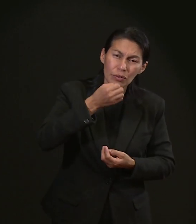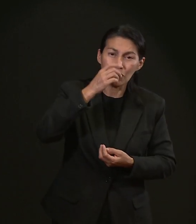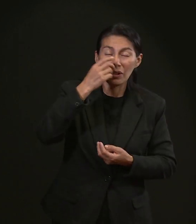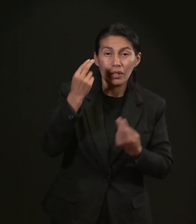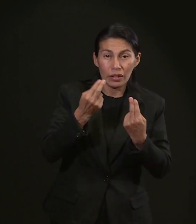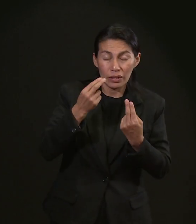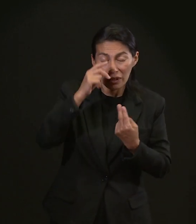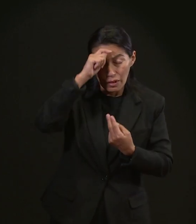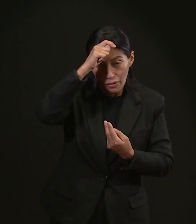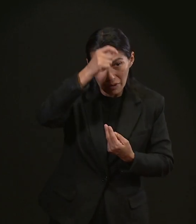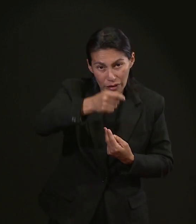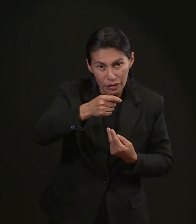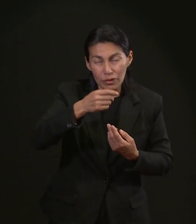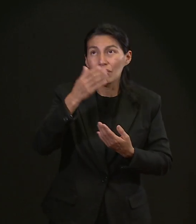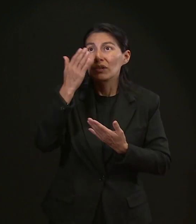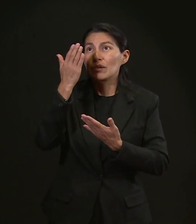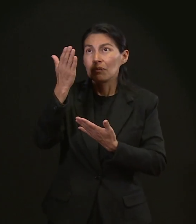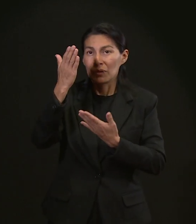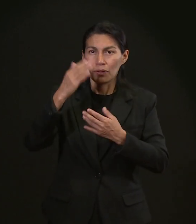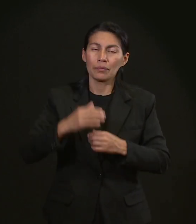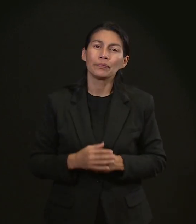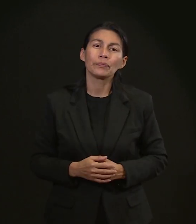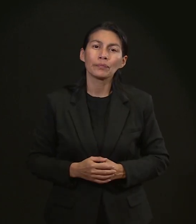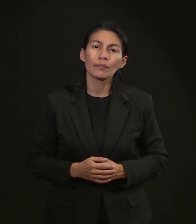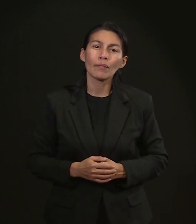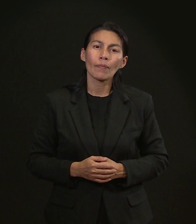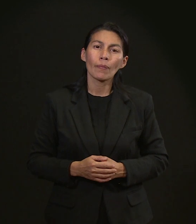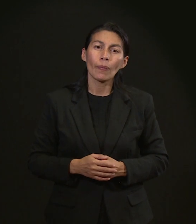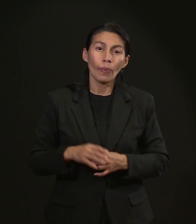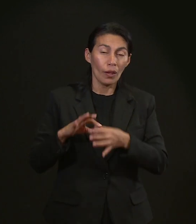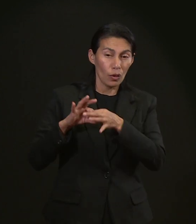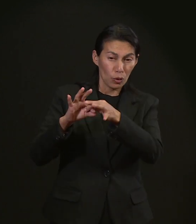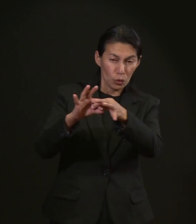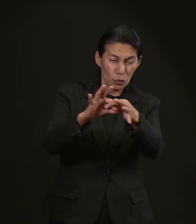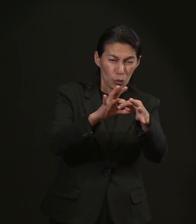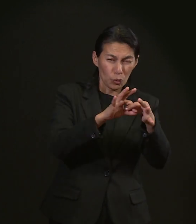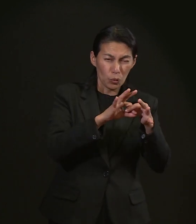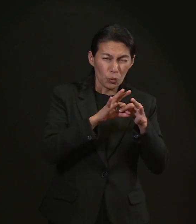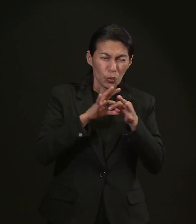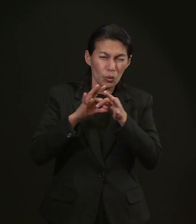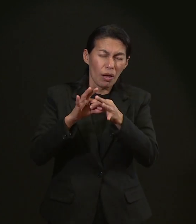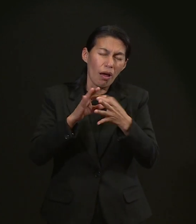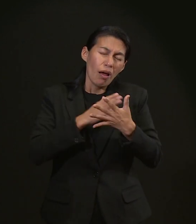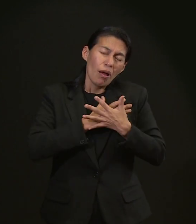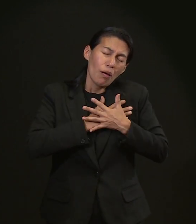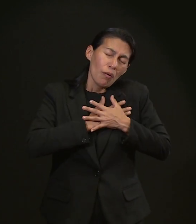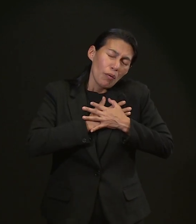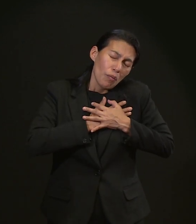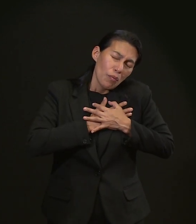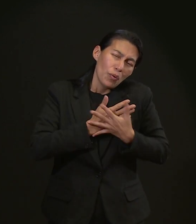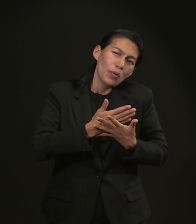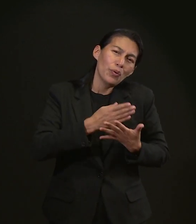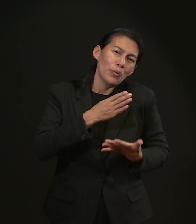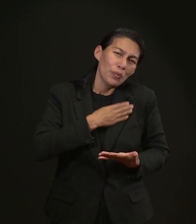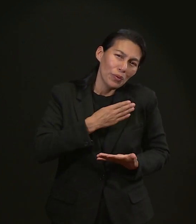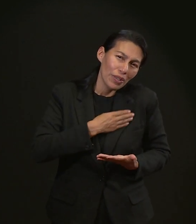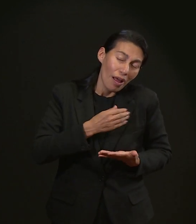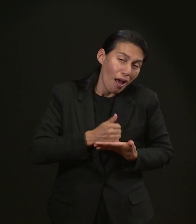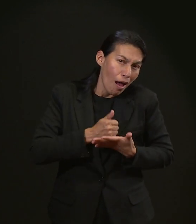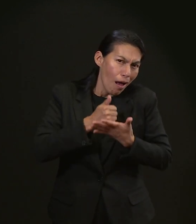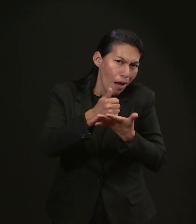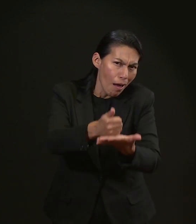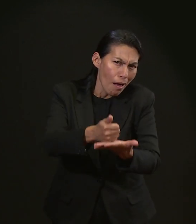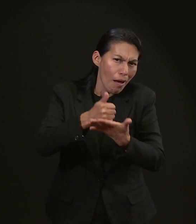la bendición que se está pidiendo de dios formando un círculo de amor de beneficencia